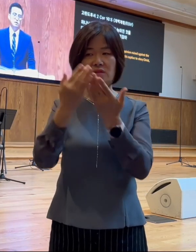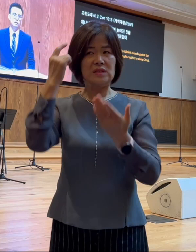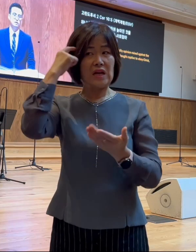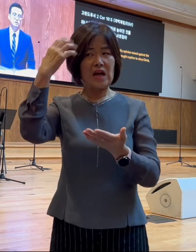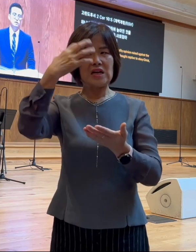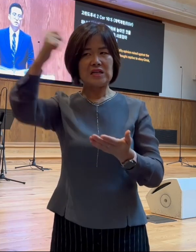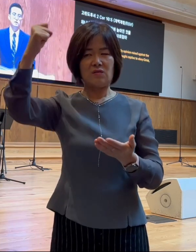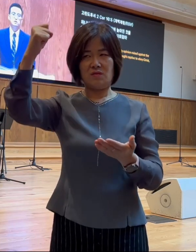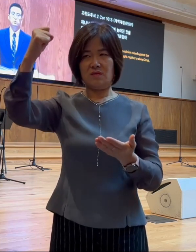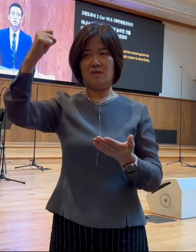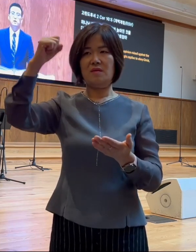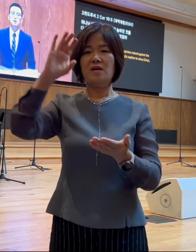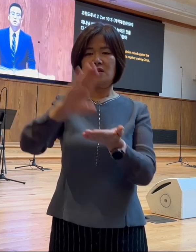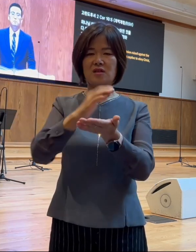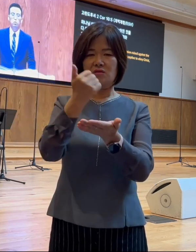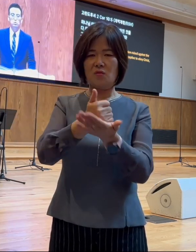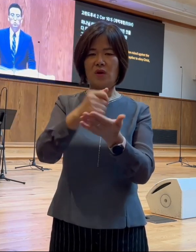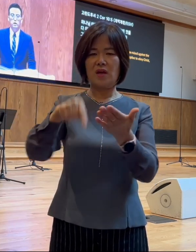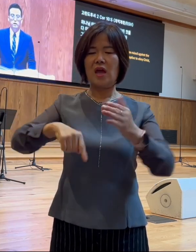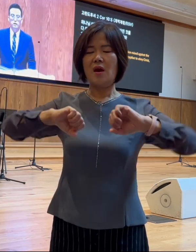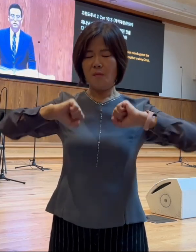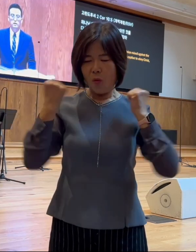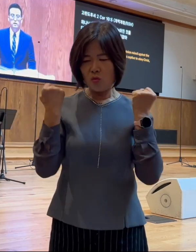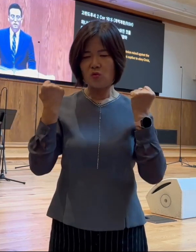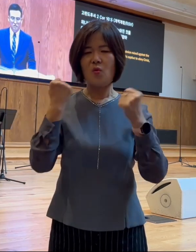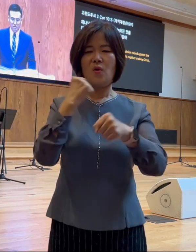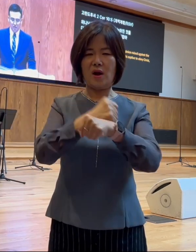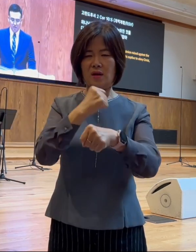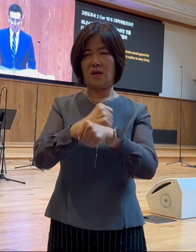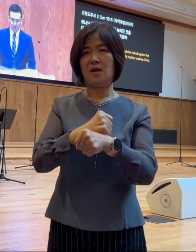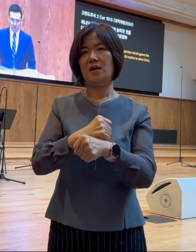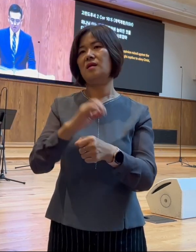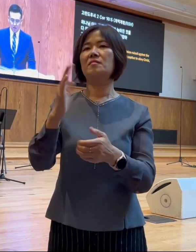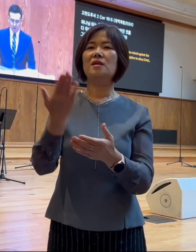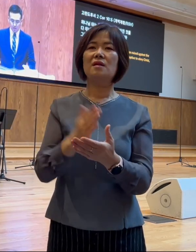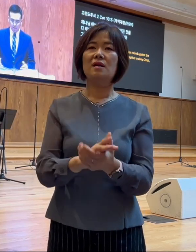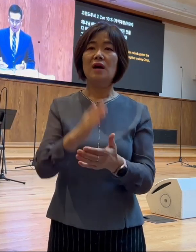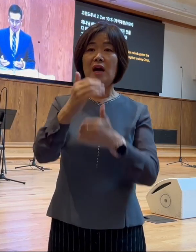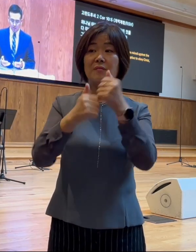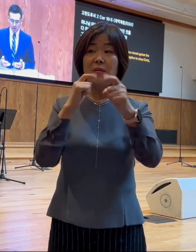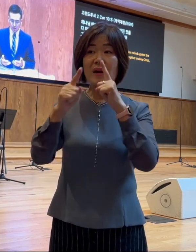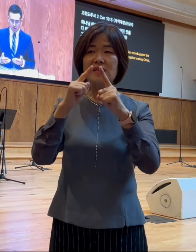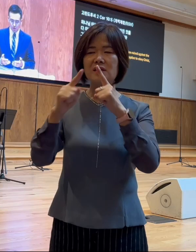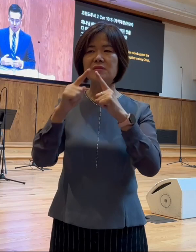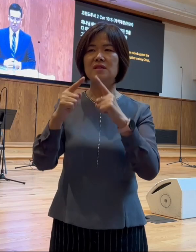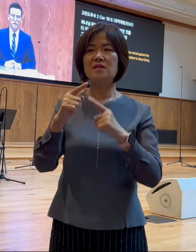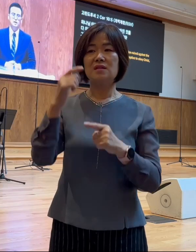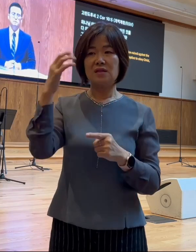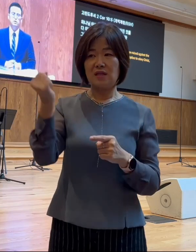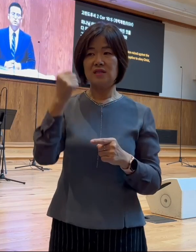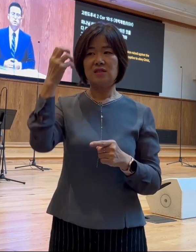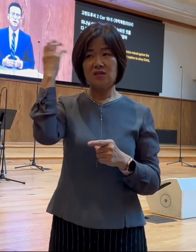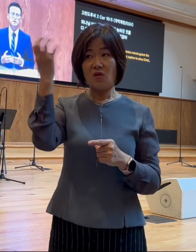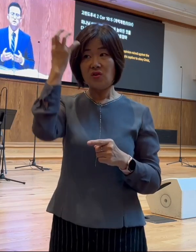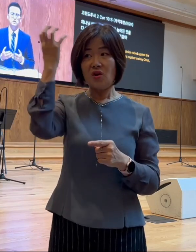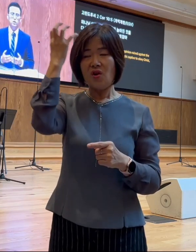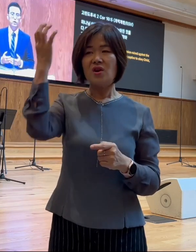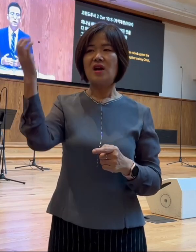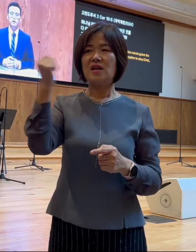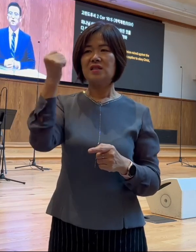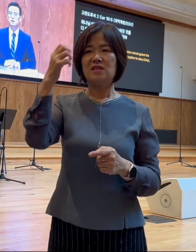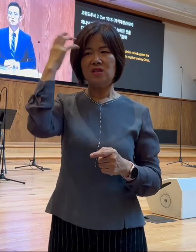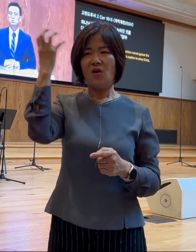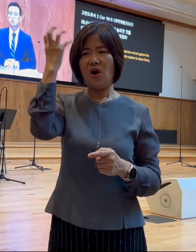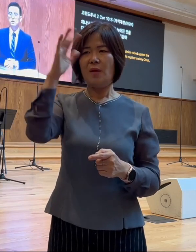사로잡아 그리스도에게 복종하게 하나니. 하나님의 말씀을 가진 영, 그 하나님의 성령을 가진 그